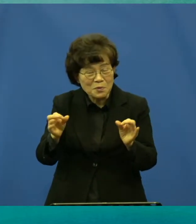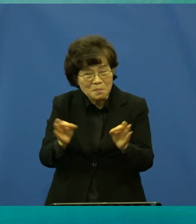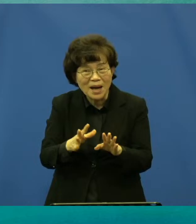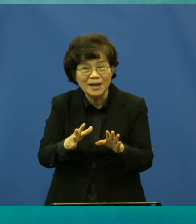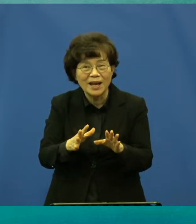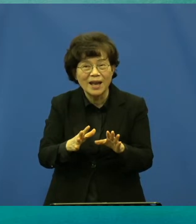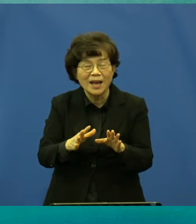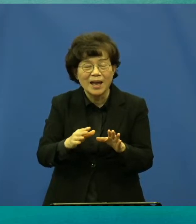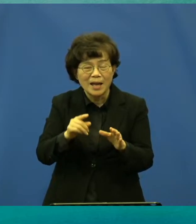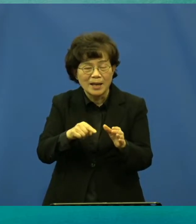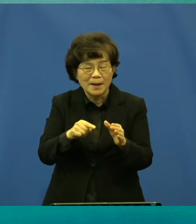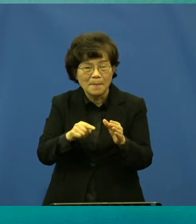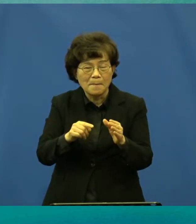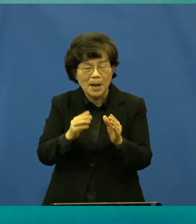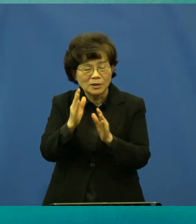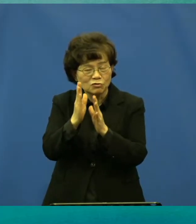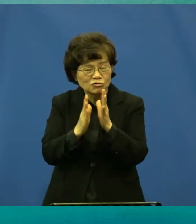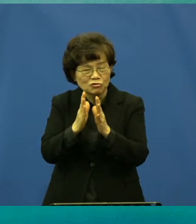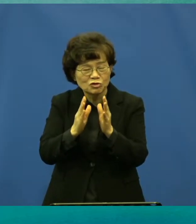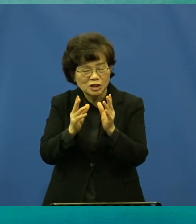박넝쿨을 갈아먹게 하심에